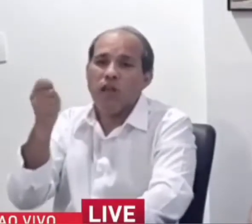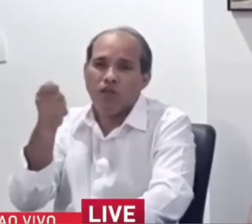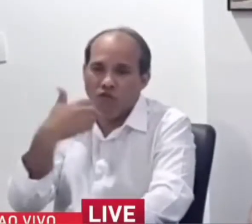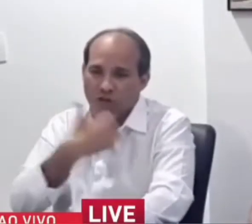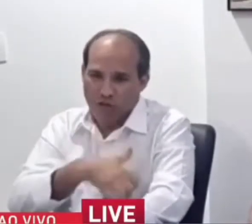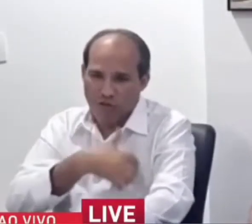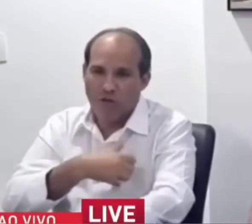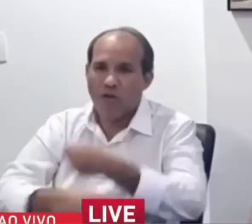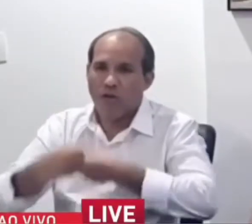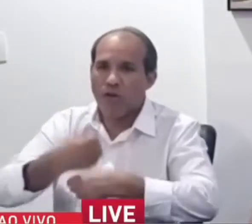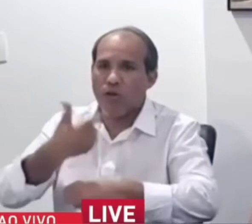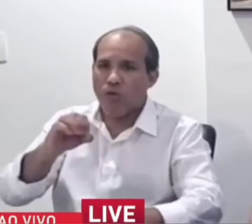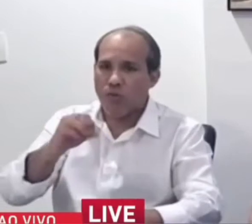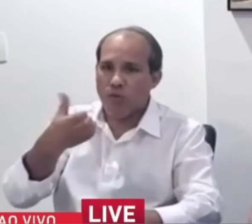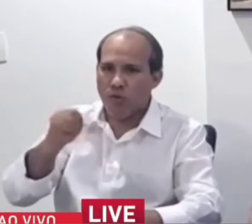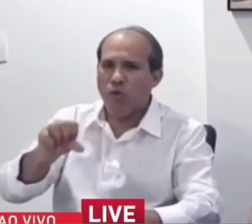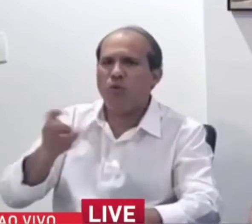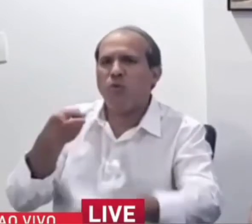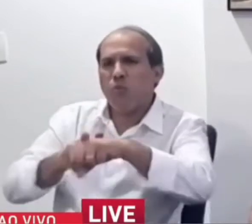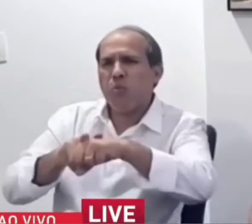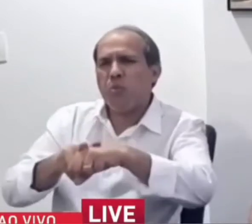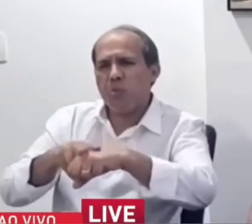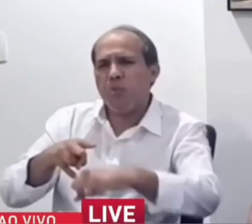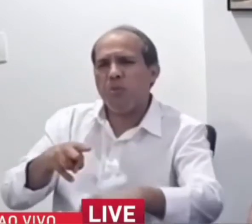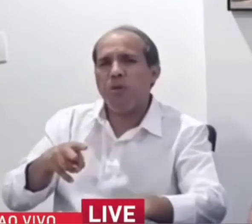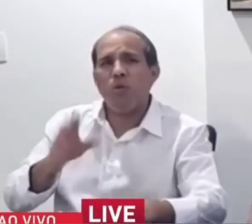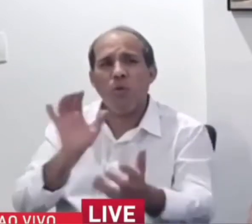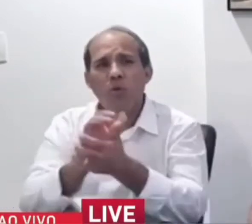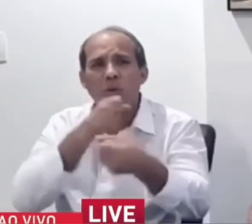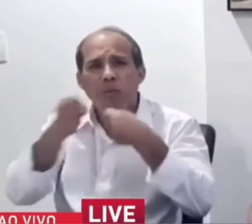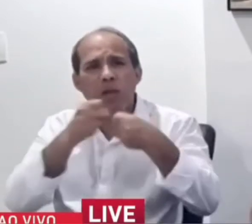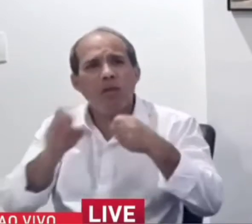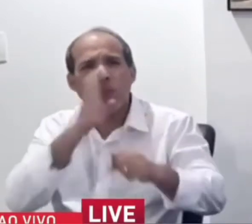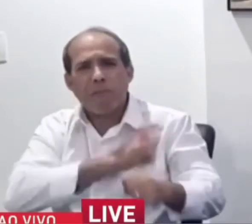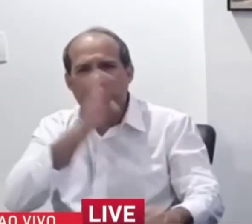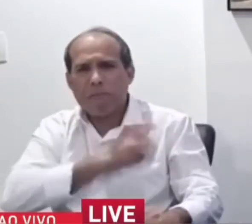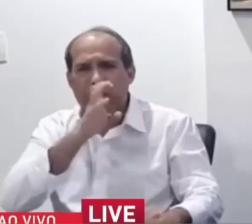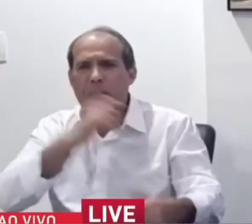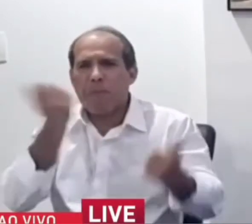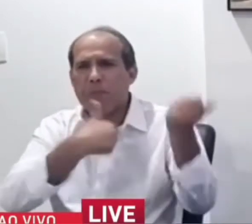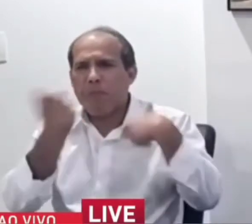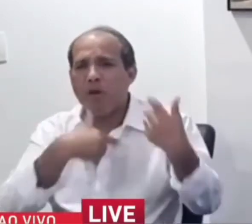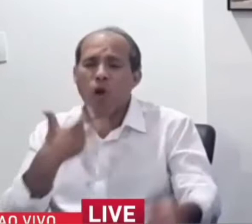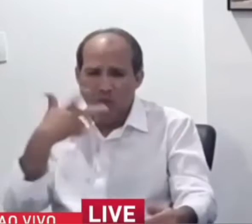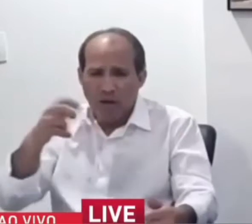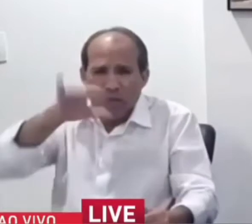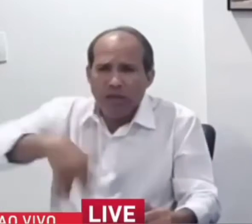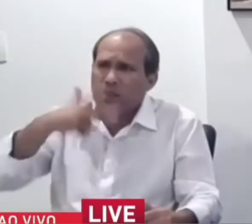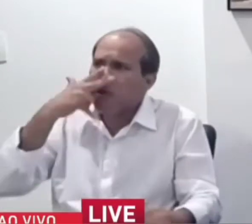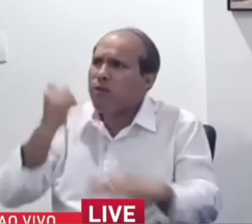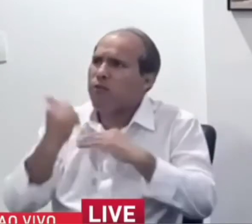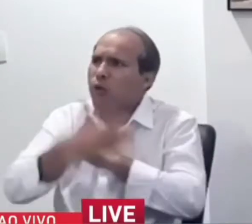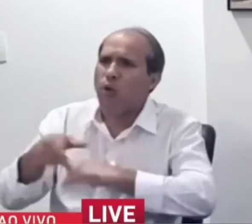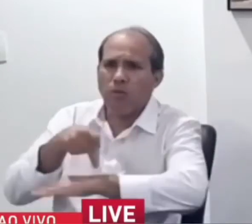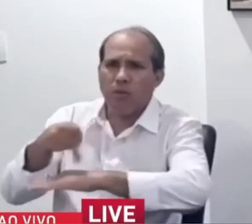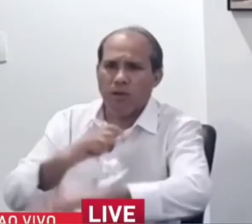disso. A imprensa bateu muito em mim, porque eu falei mesmo, né? Isso eu falei fora da Argentina, se não me engano, estava fora da